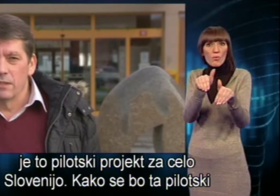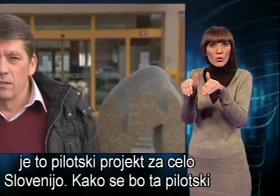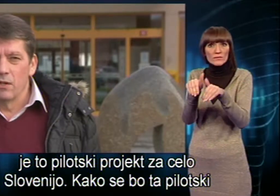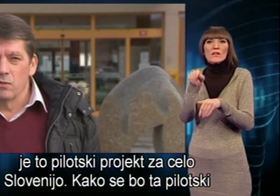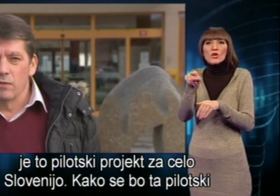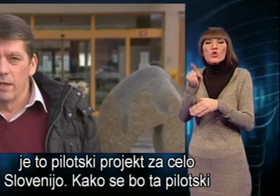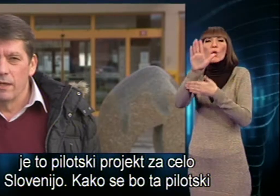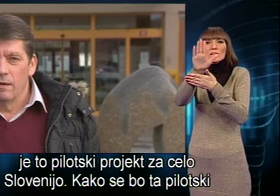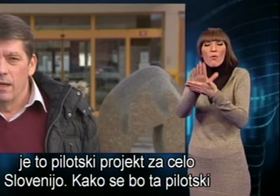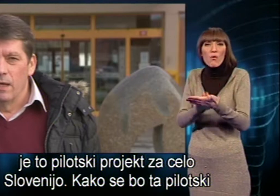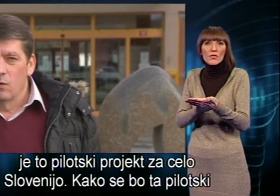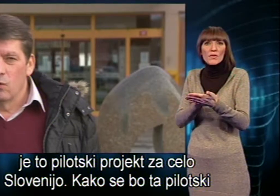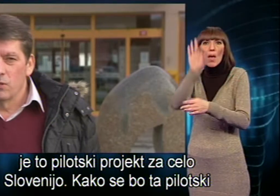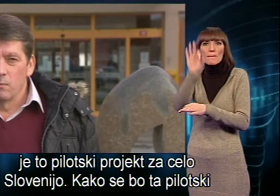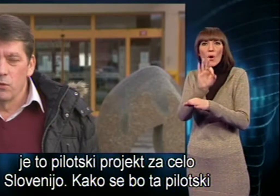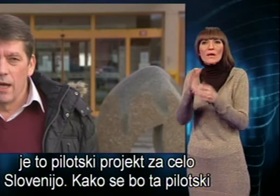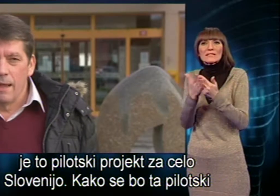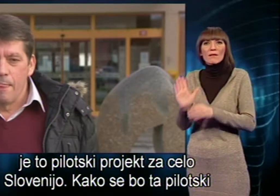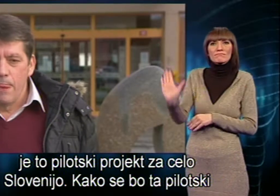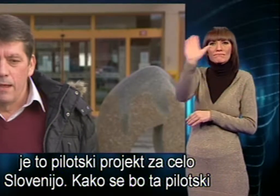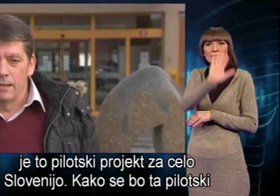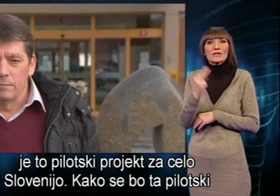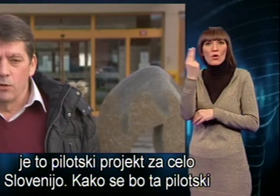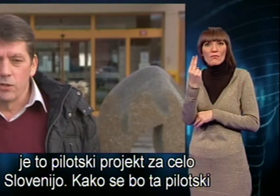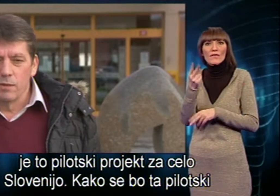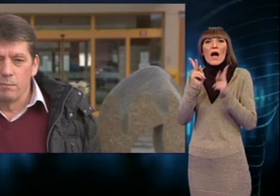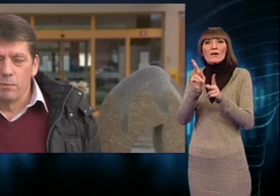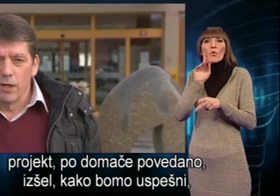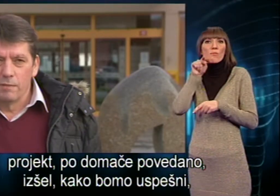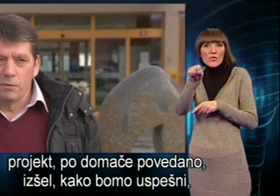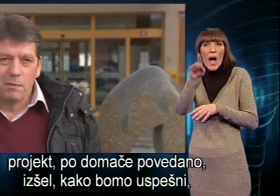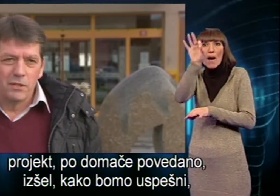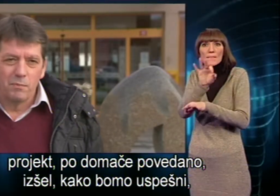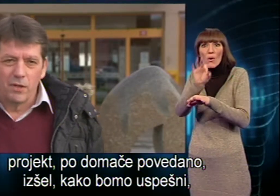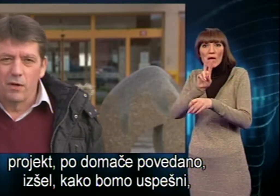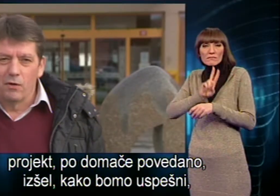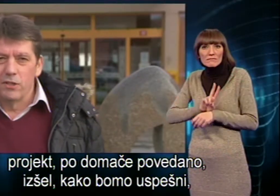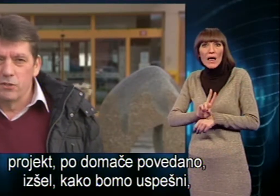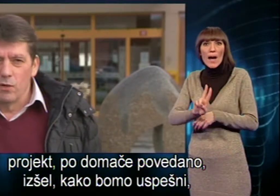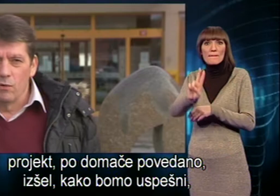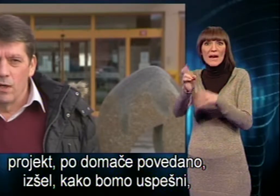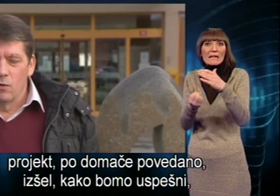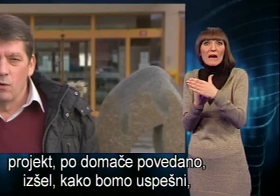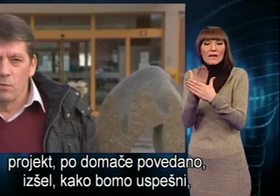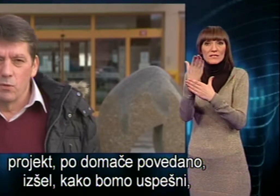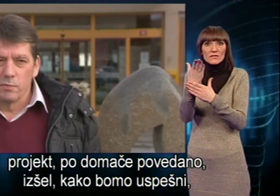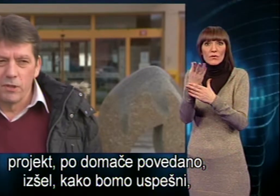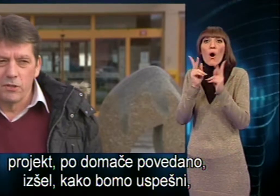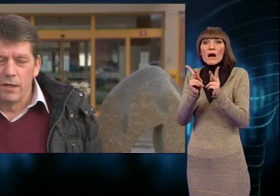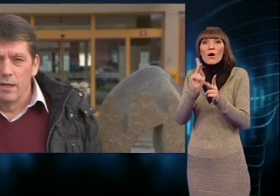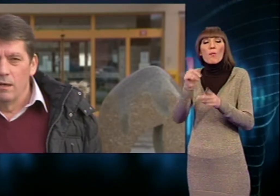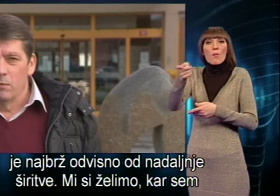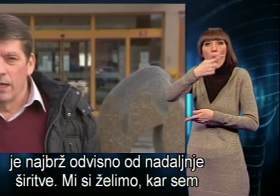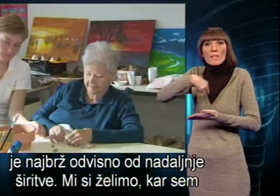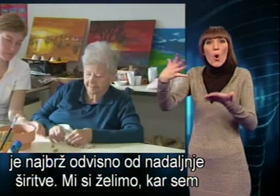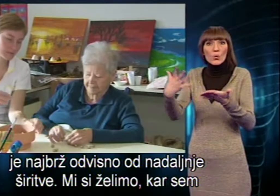pilotski projekt za celo Slovenijo. Kako se bo ta pilotski projekt, po domače povedano, izšel, kako bomo